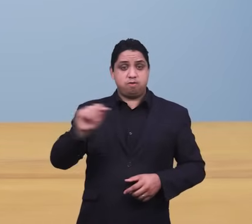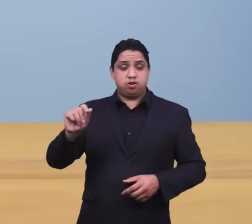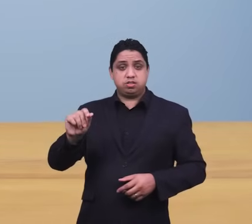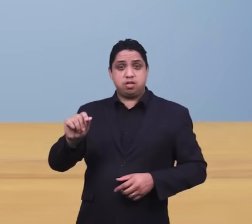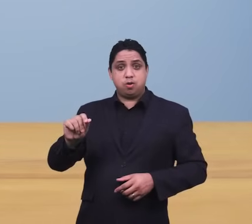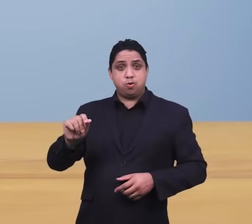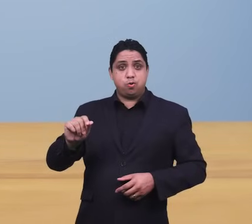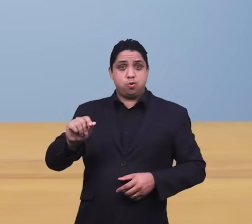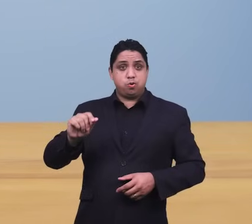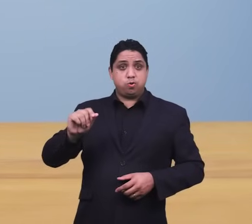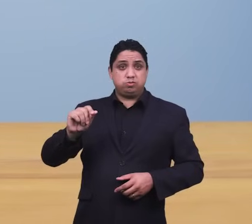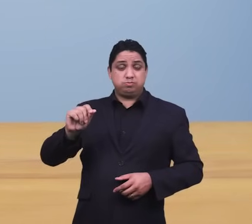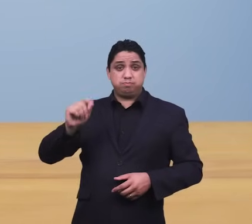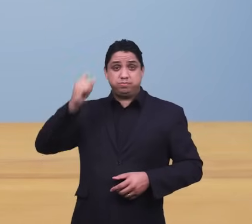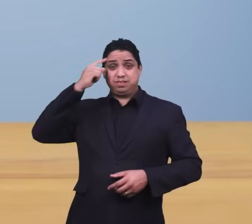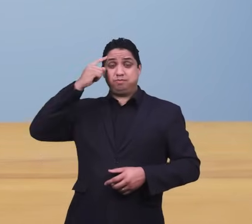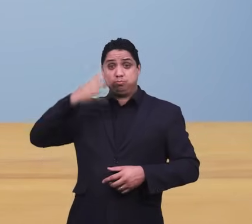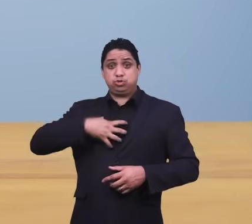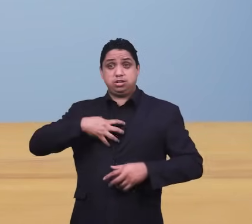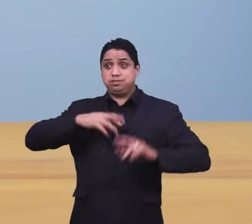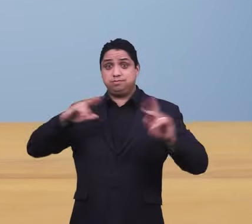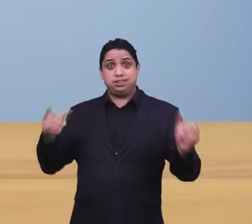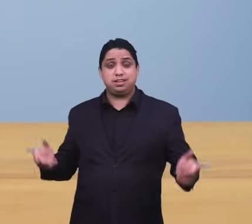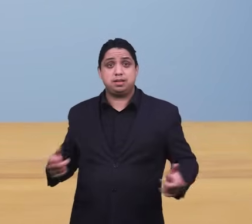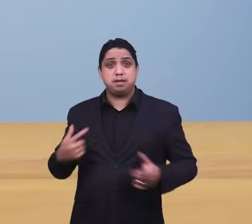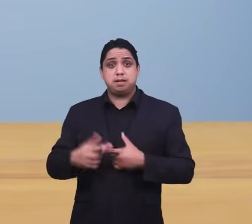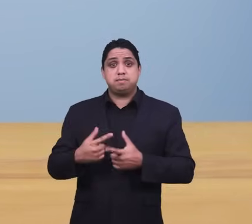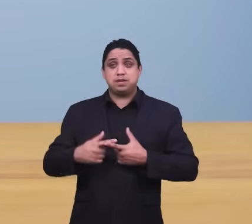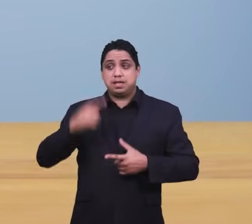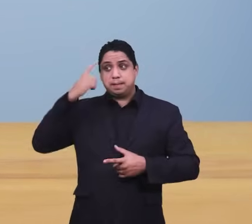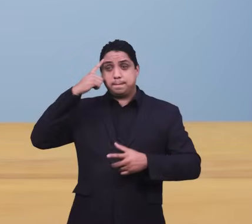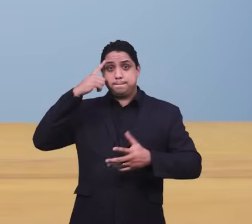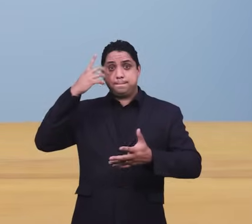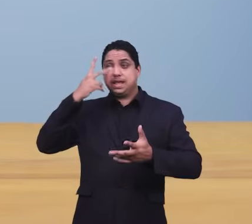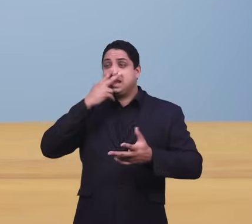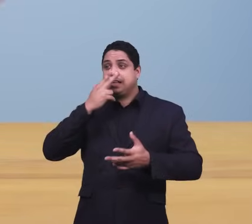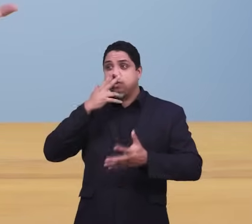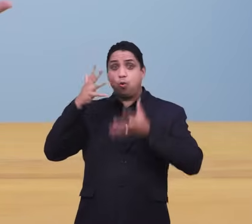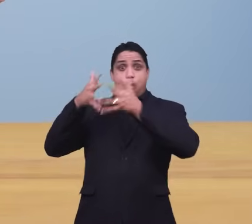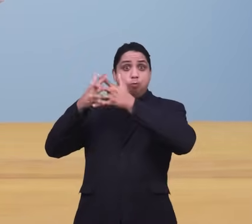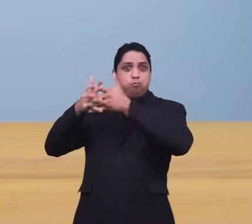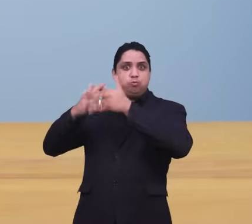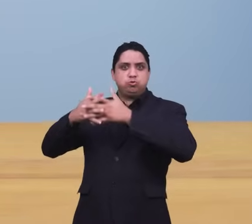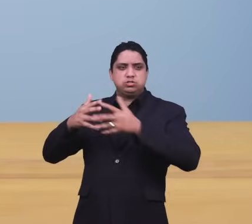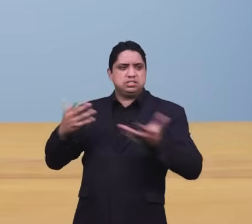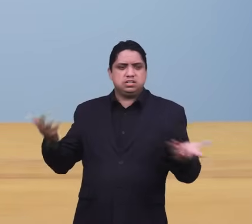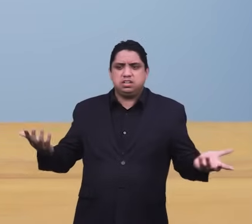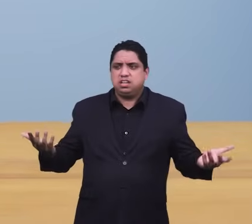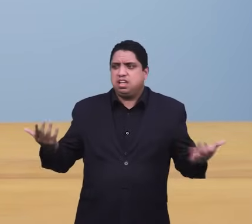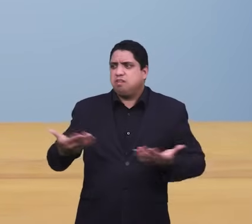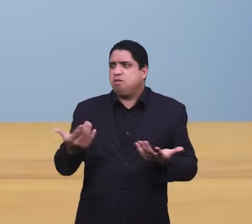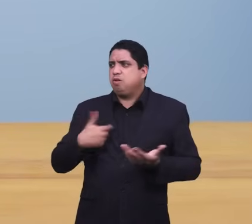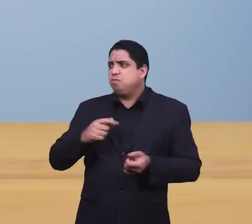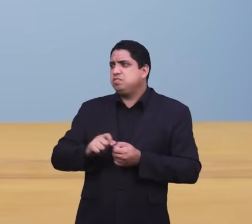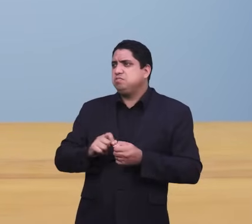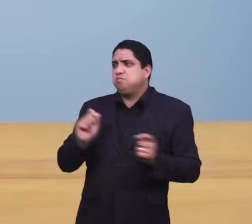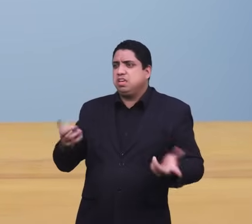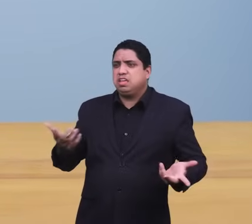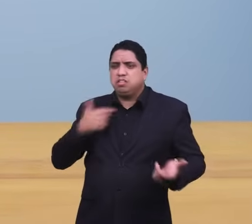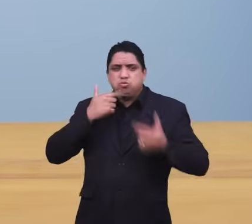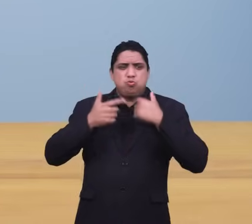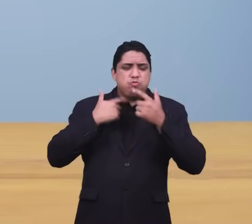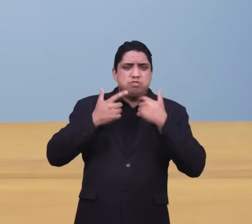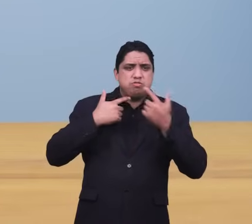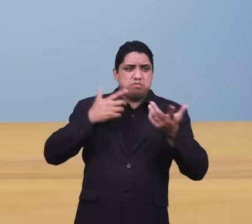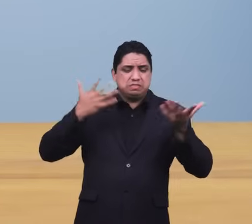funcionalidade muito pior. Por quê? Porque ele fica desorganizado. E agora? quem sou eu? O que eu posso fazer? O que eu não posso? O